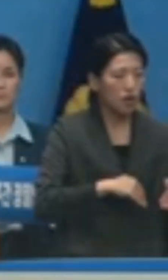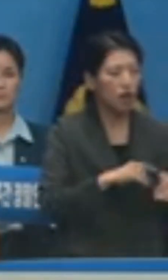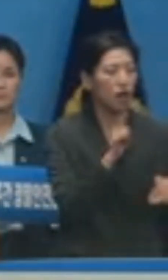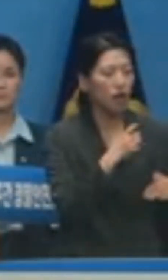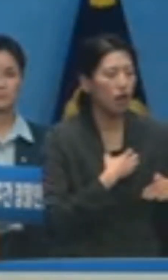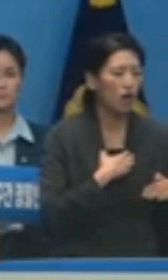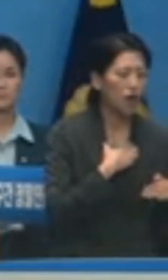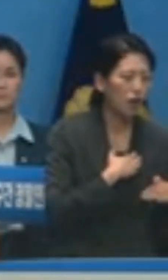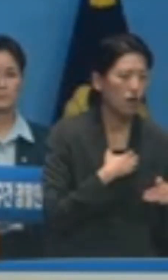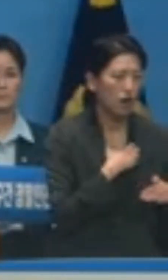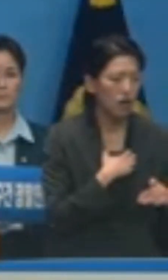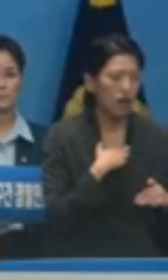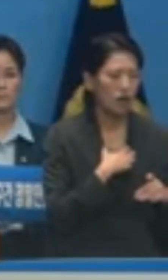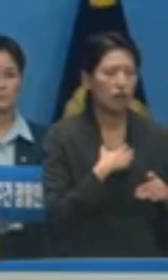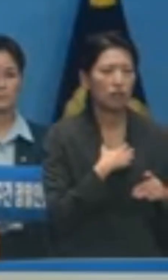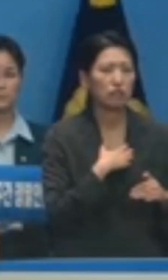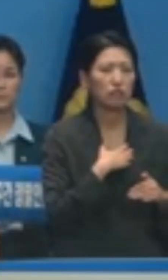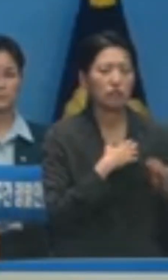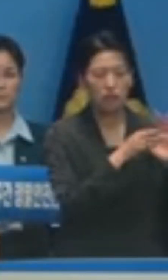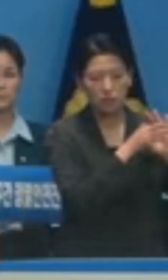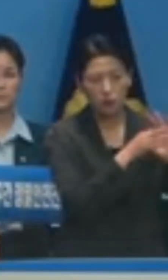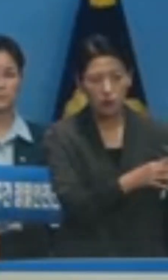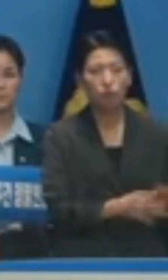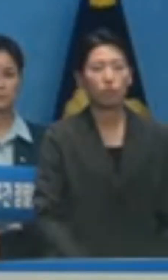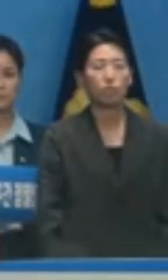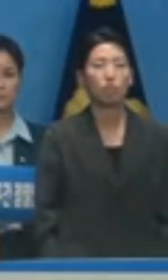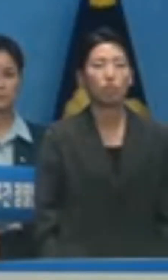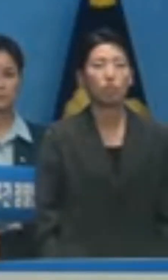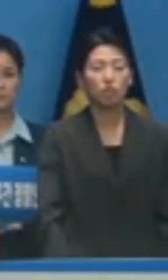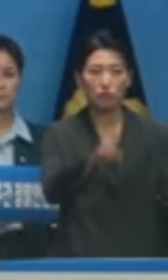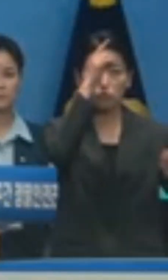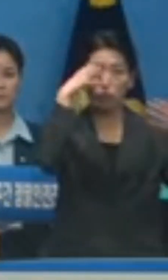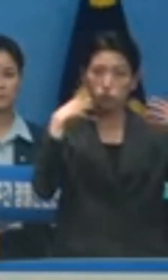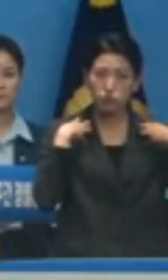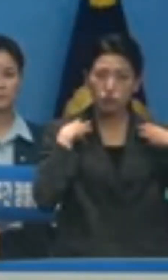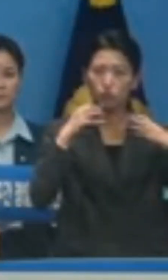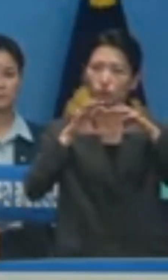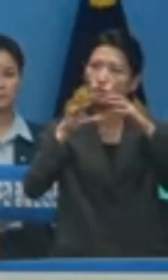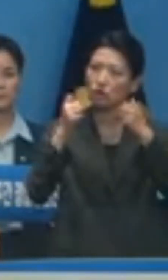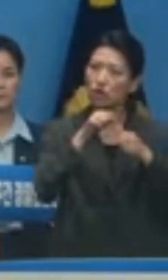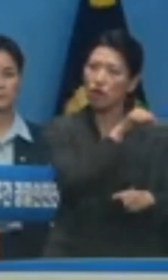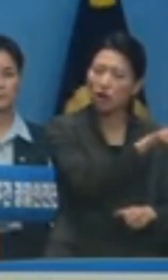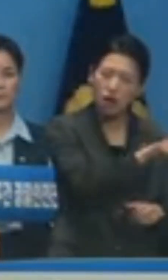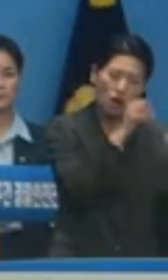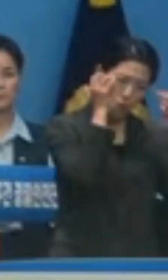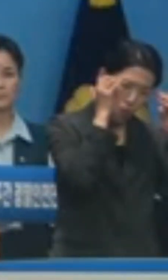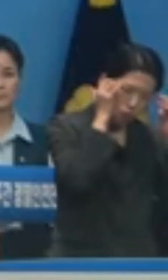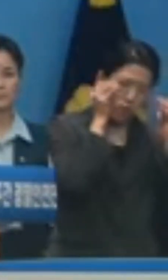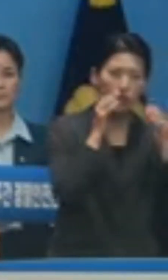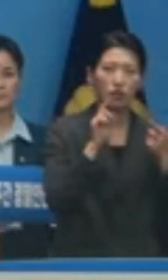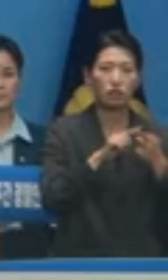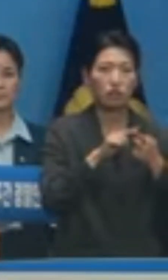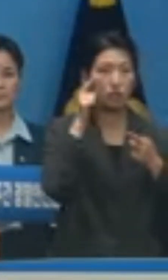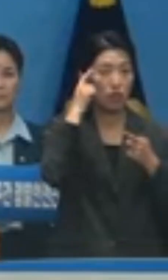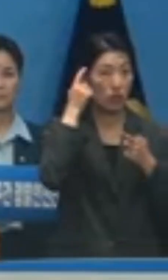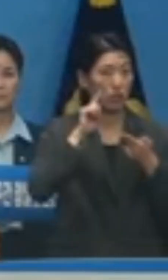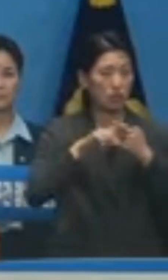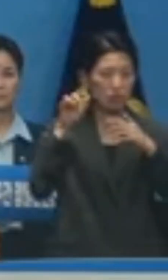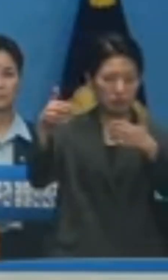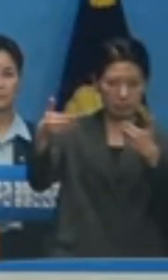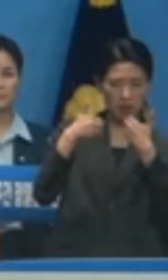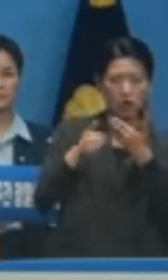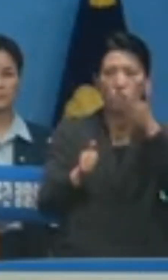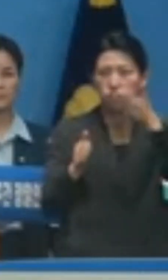있습니다. 정부와 정치권은 광명 시민의 고통에 귀를 기울여 주십시오. 여전히 일터와